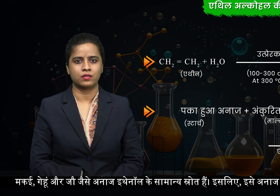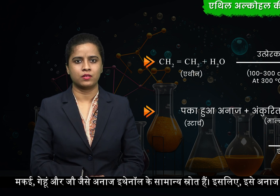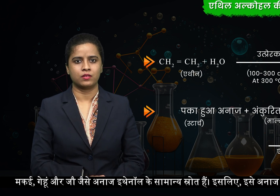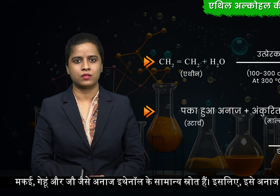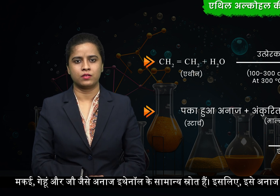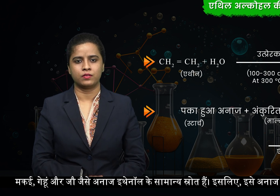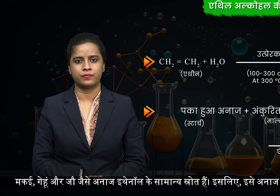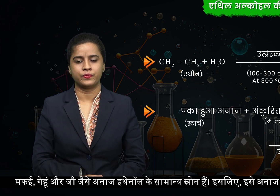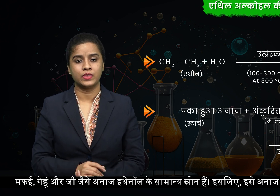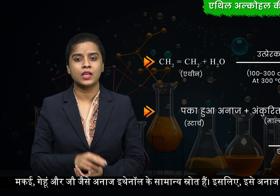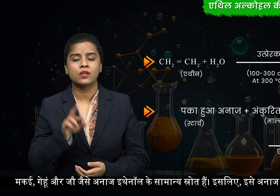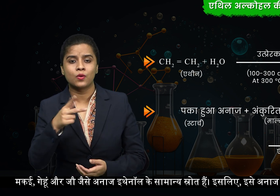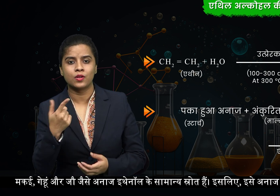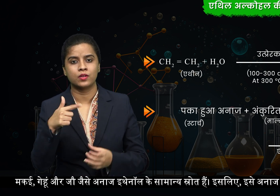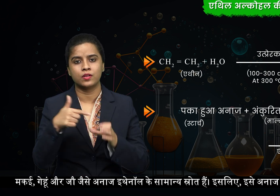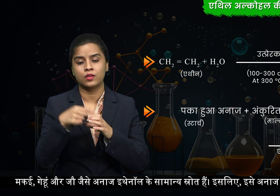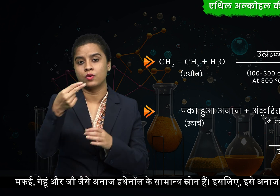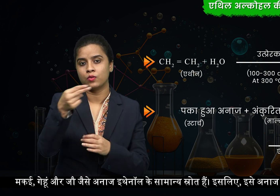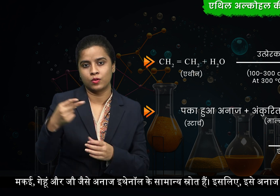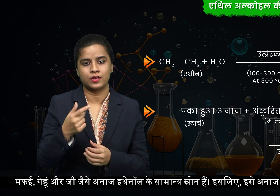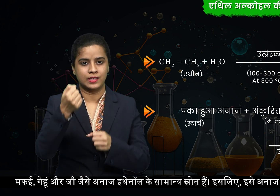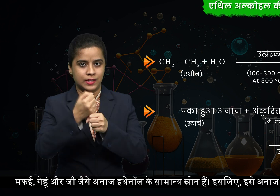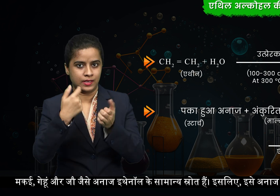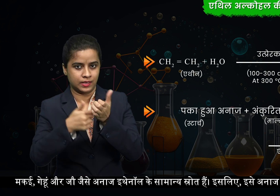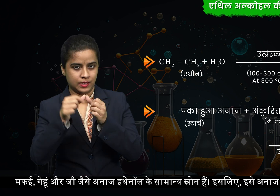इसलिए इसे अनाज शराब भी कहा जाता है।